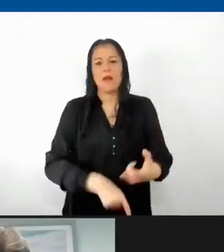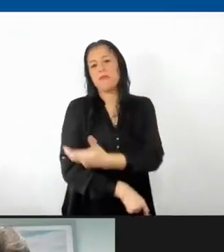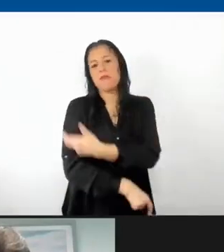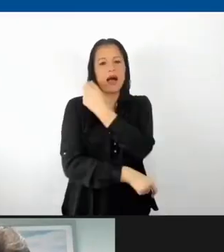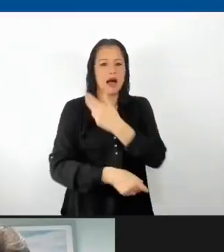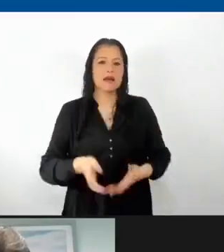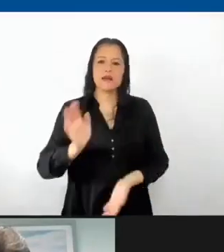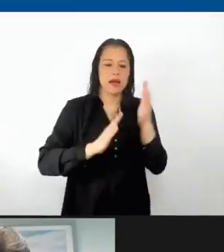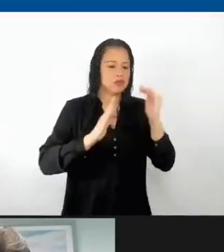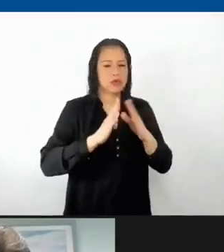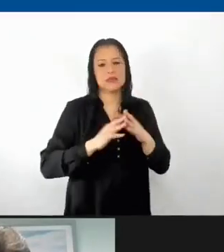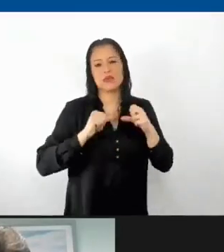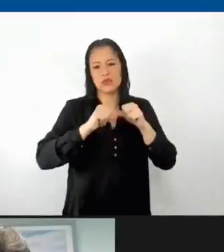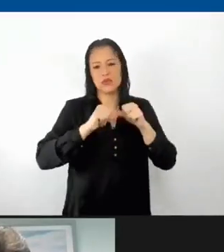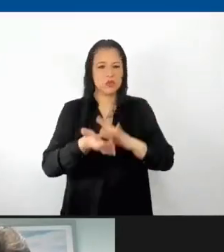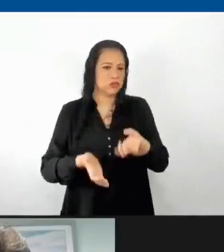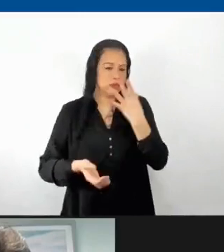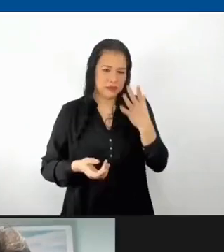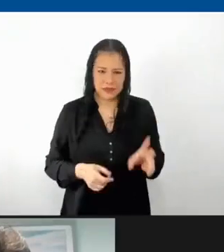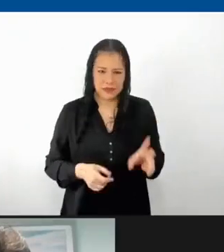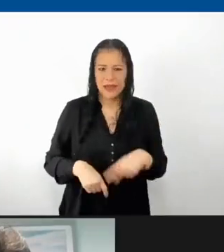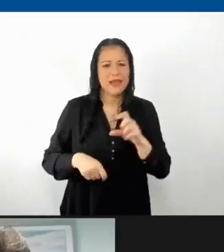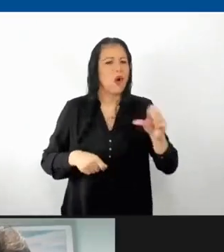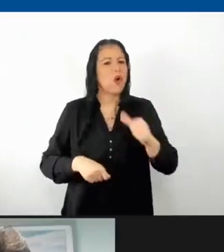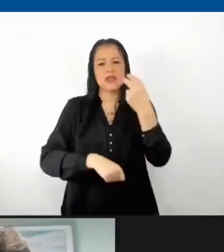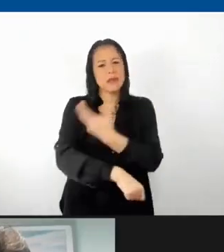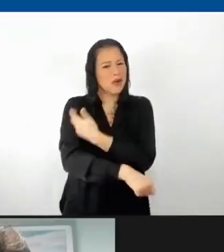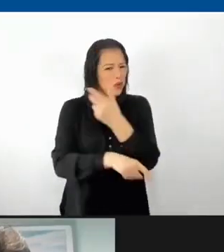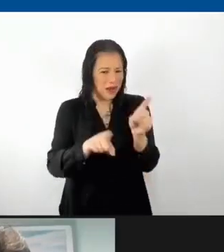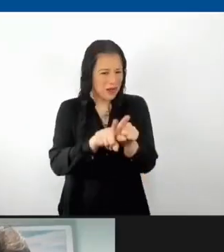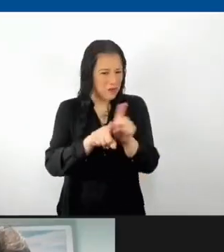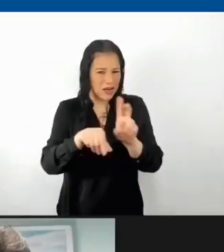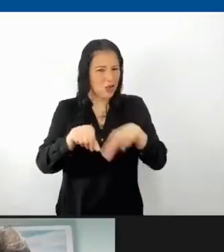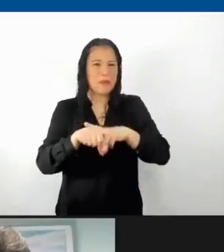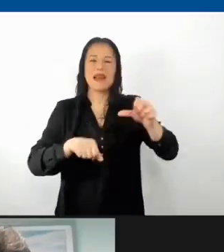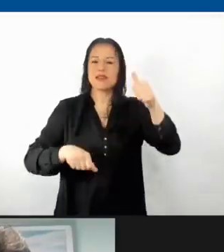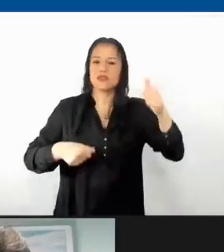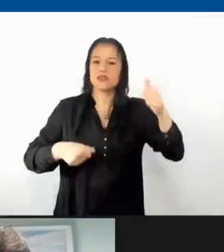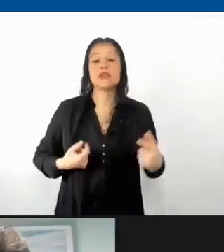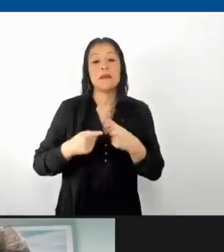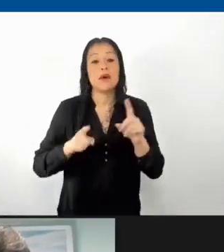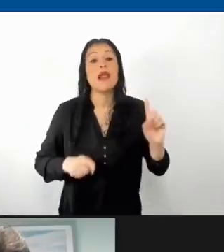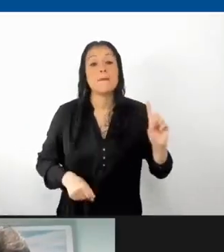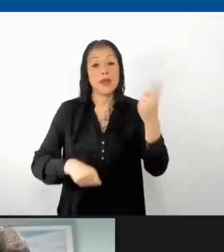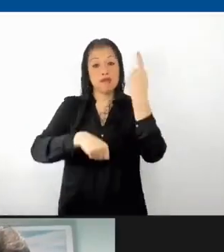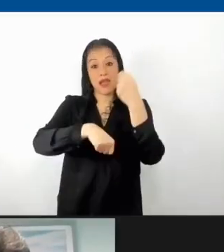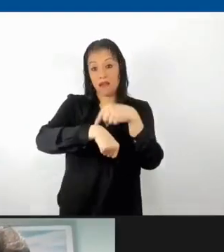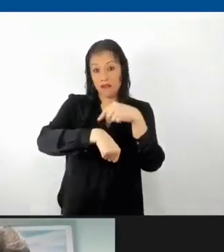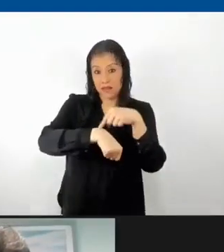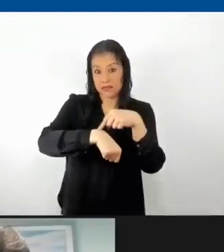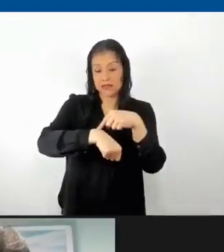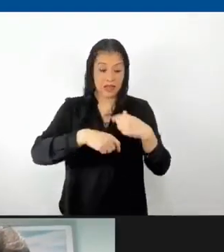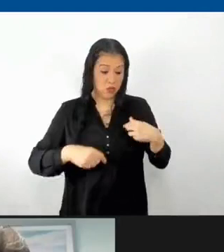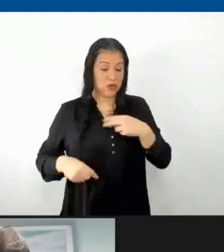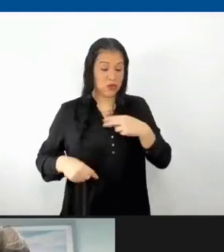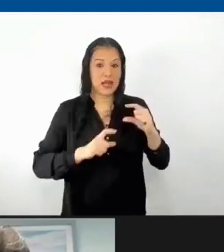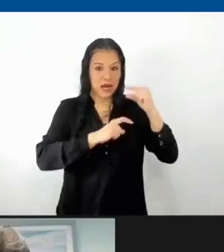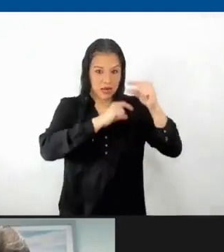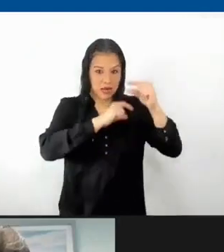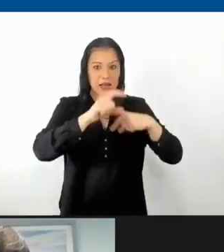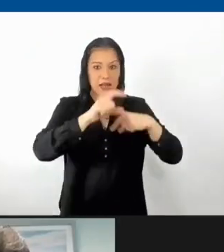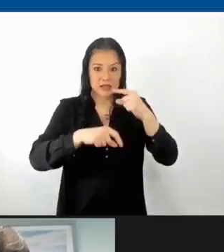a la casa y su vida es normal. Esta es otra vacuna. ¿Verdad? Lo que pasa es que como es la primera vez en nuestra generación, quizás que nos